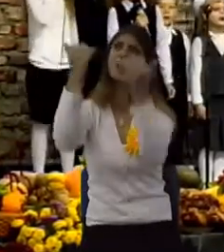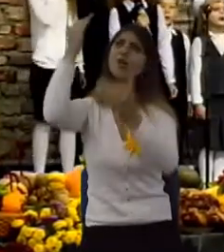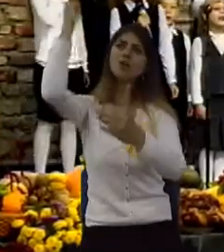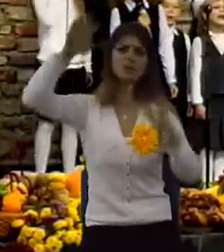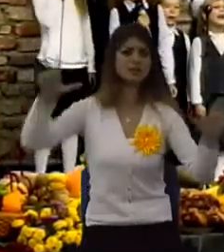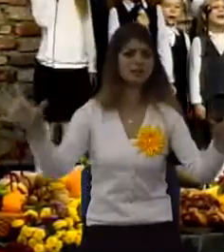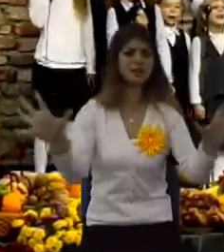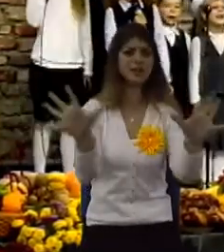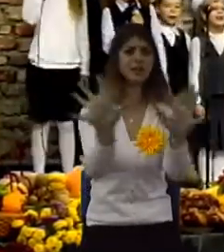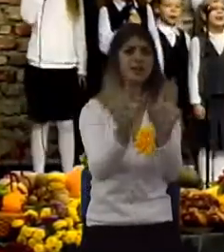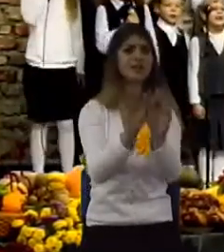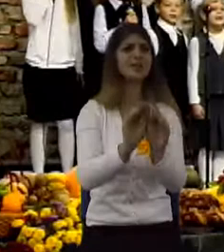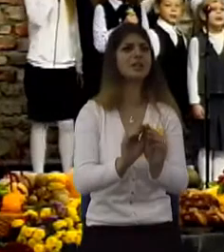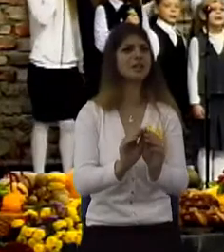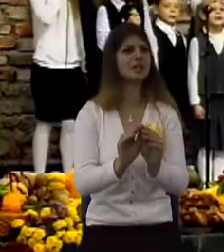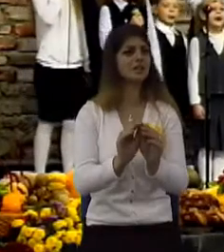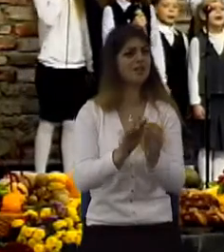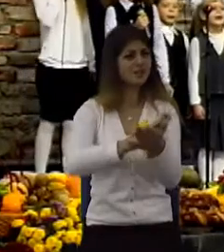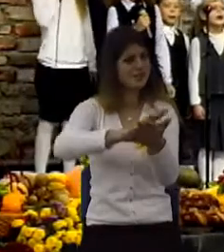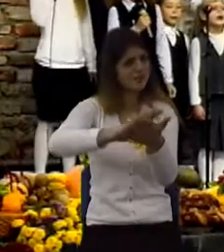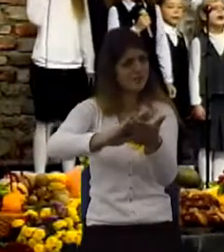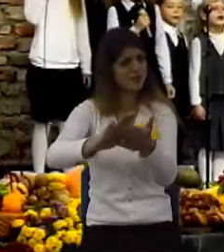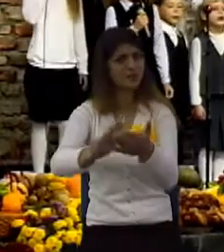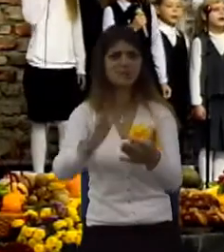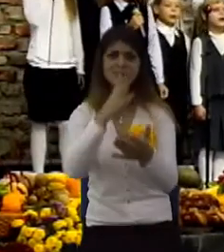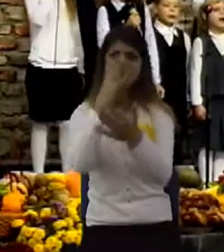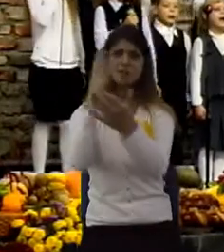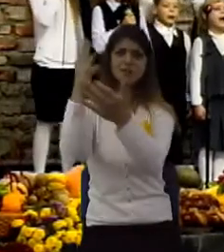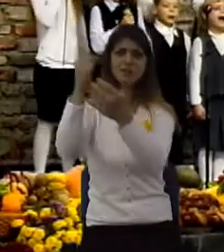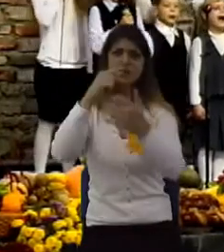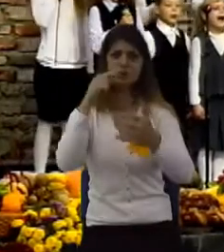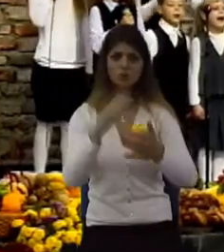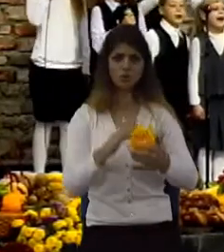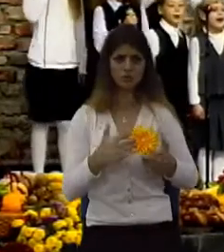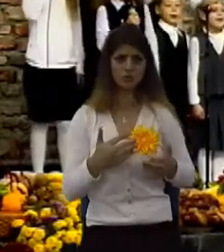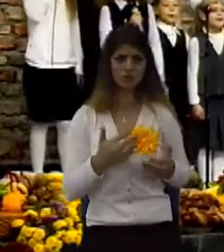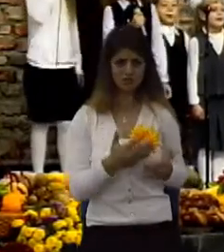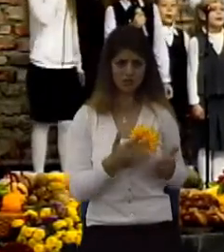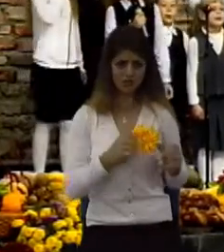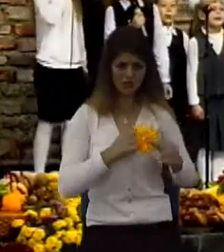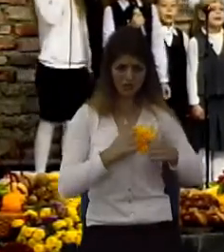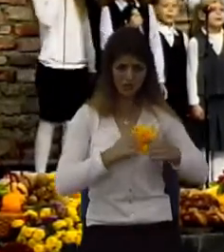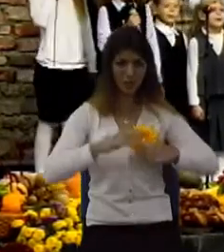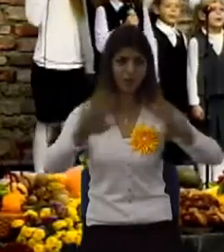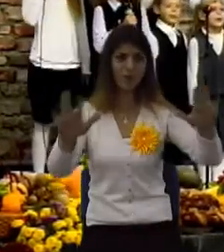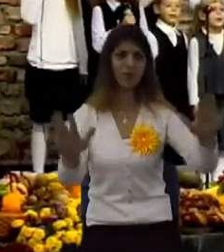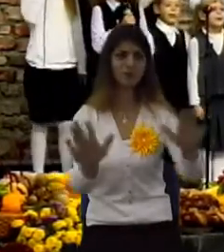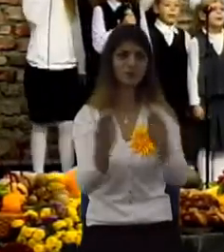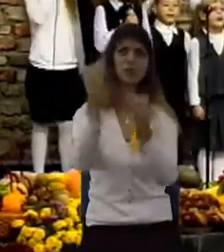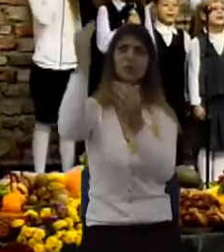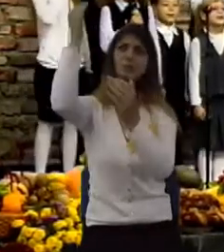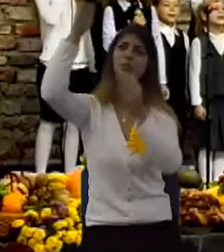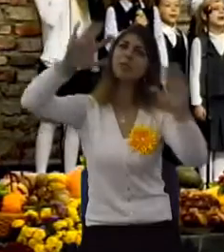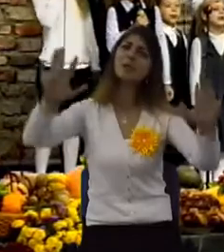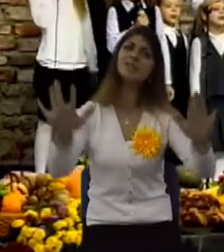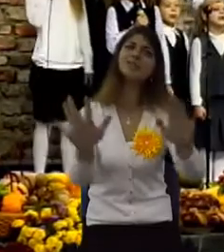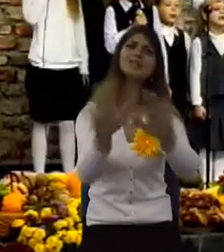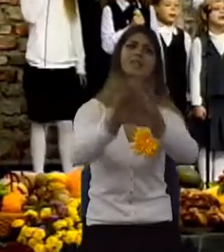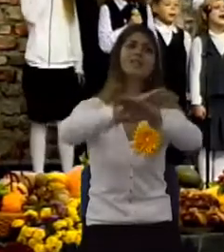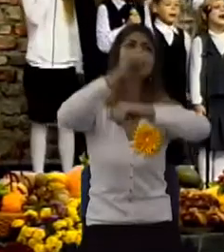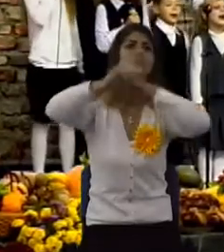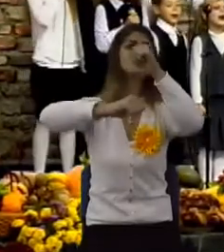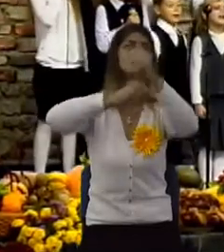Достоин он всех, смыл своей кровью наш грех. Пойте Ему, пойте